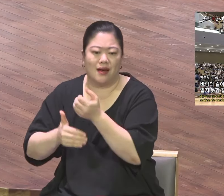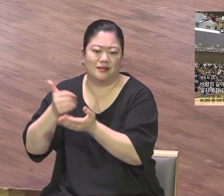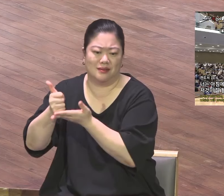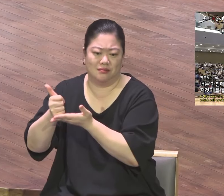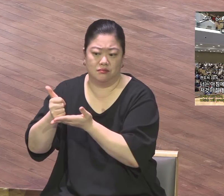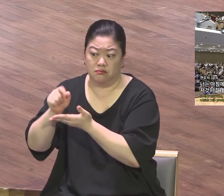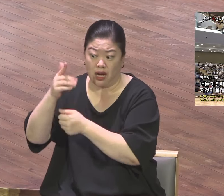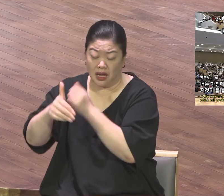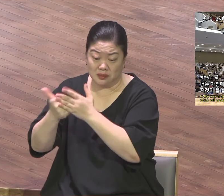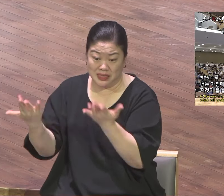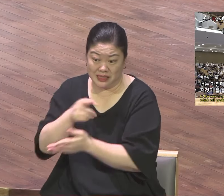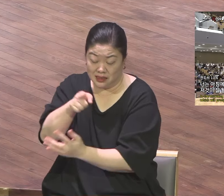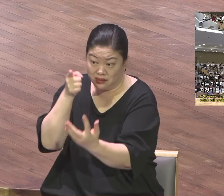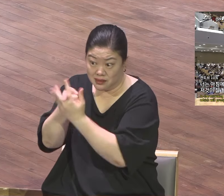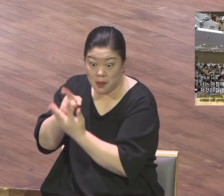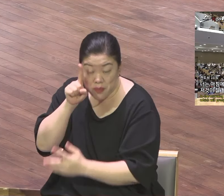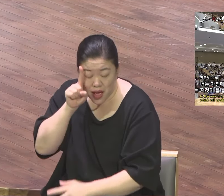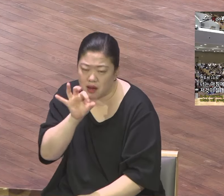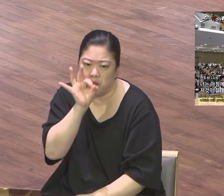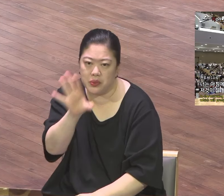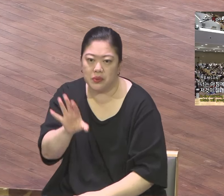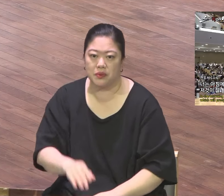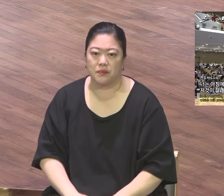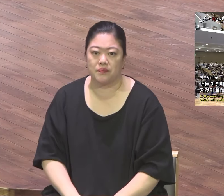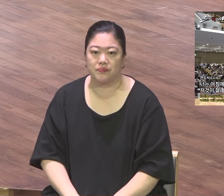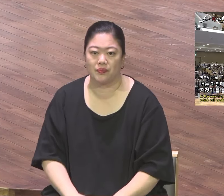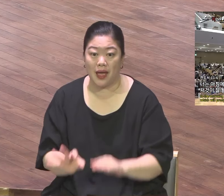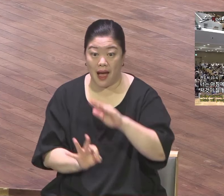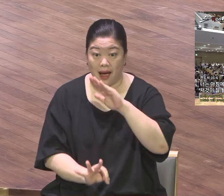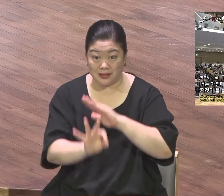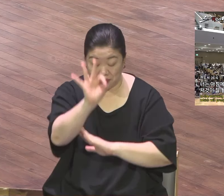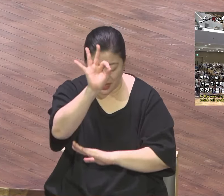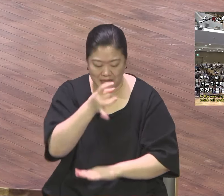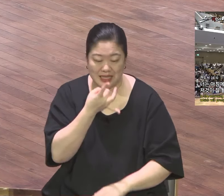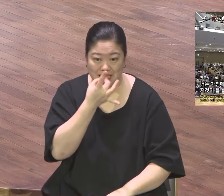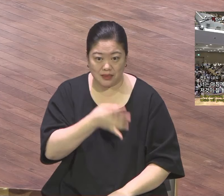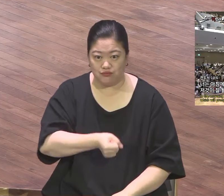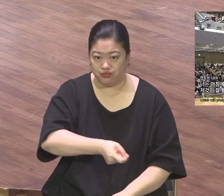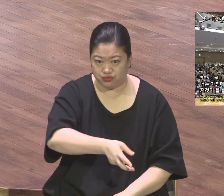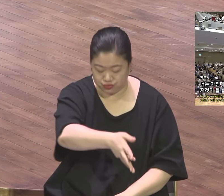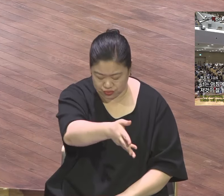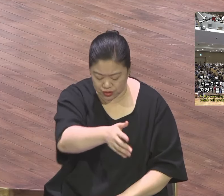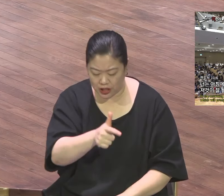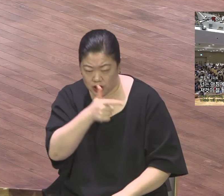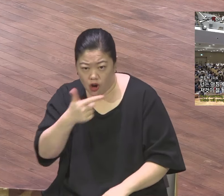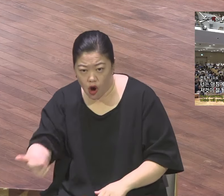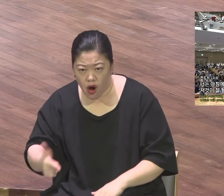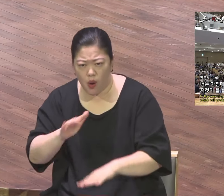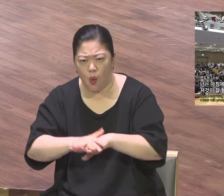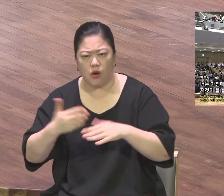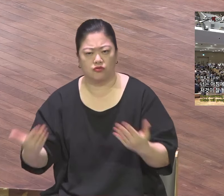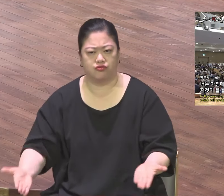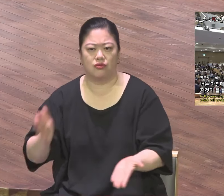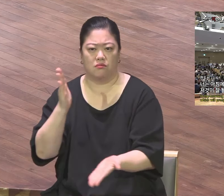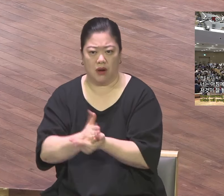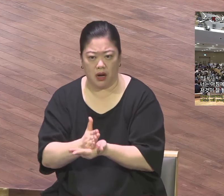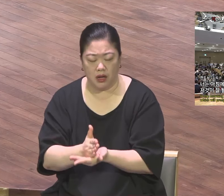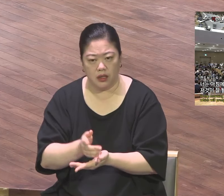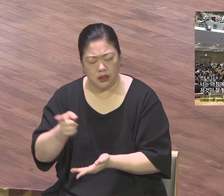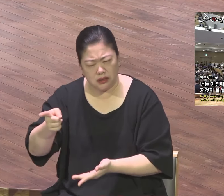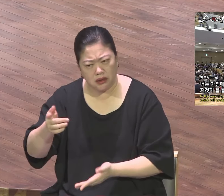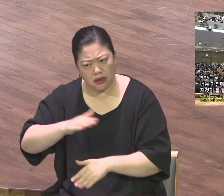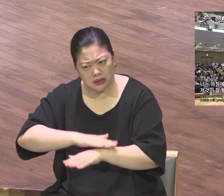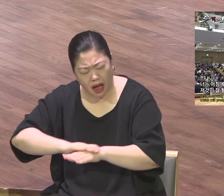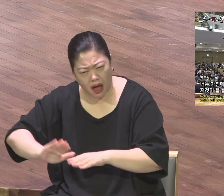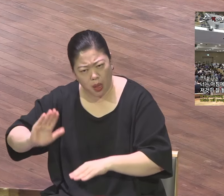알지 못하느니라. 너는 아침에 씨를 뿌리고 저녁에도 손을 놓지 말라. 이것이 잘 됐는지 저것이